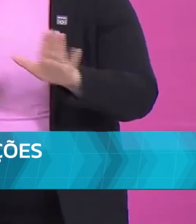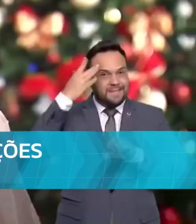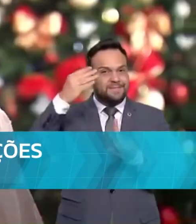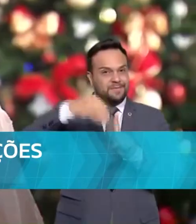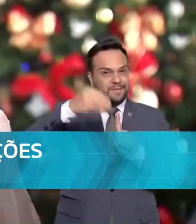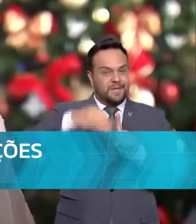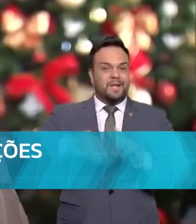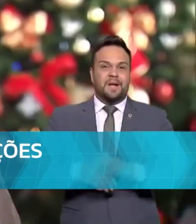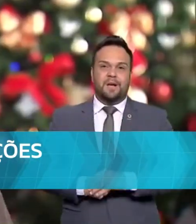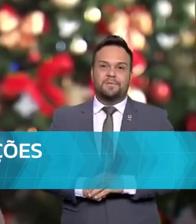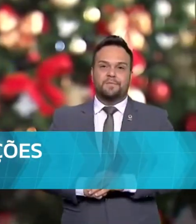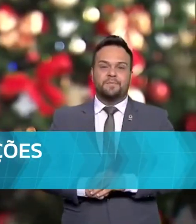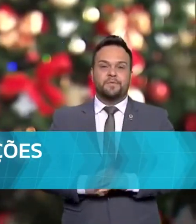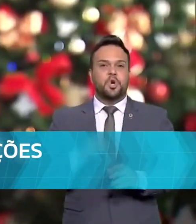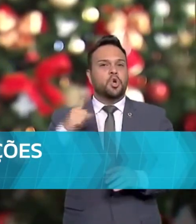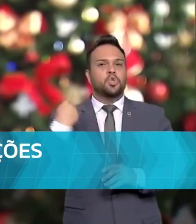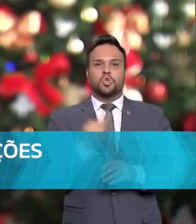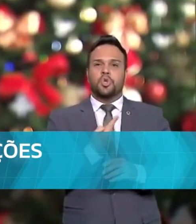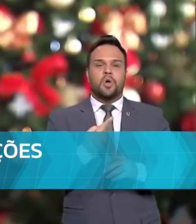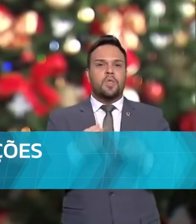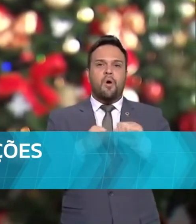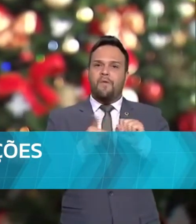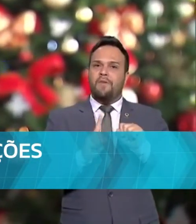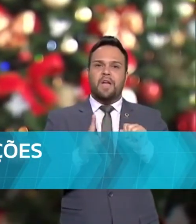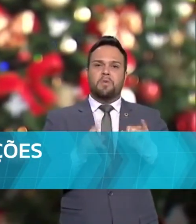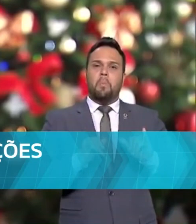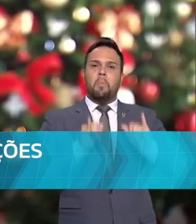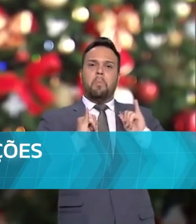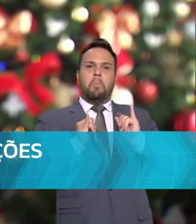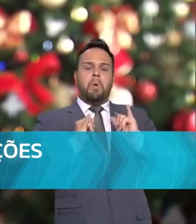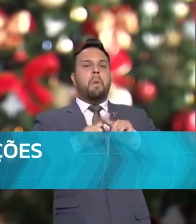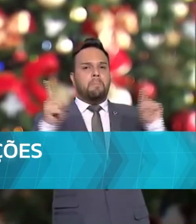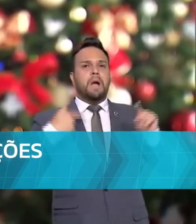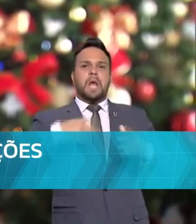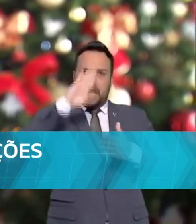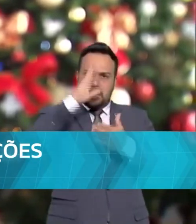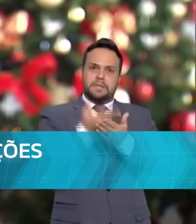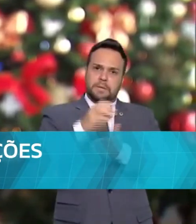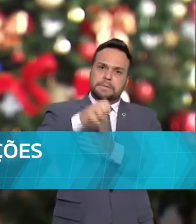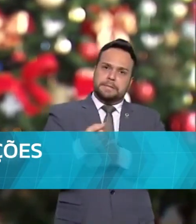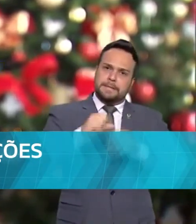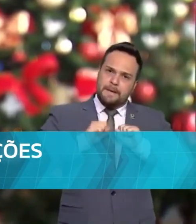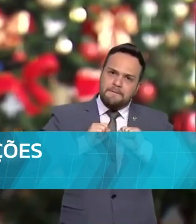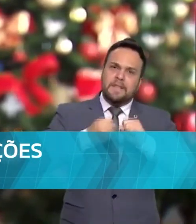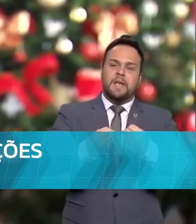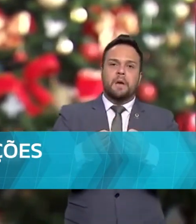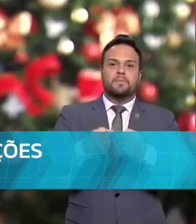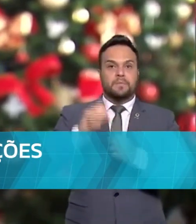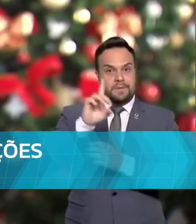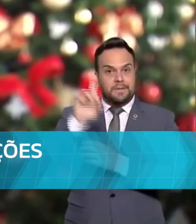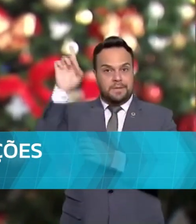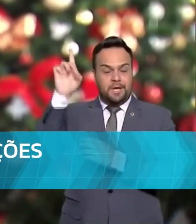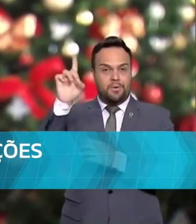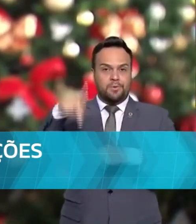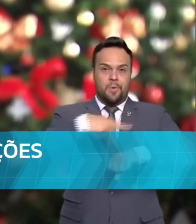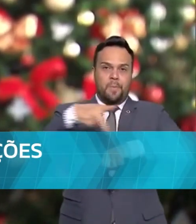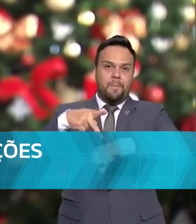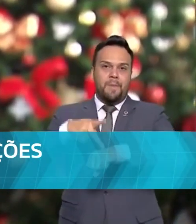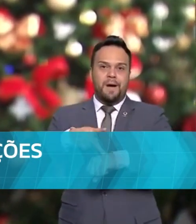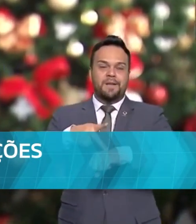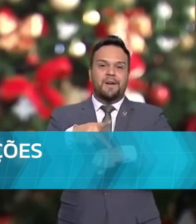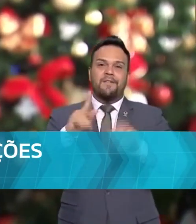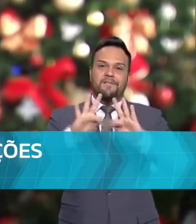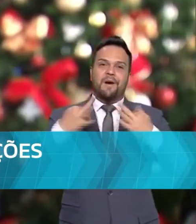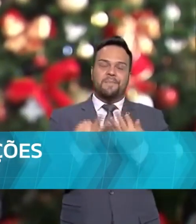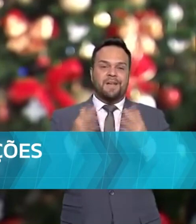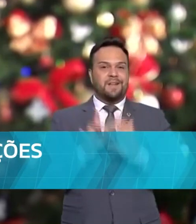de Mulheres. A primeira-dama disse que o objetivo é promover todas as políticas que envolvam mais participação feminina na